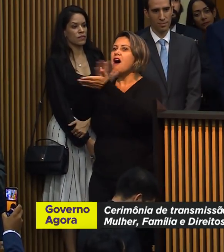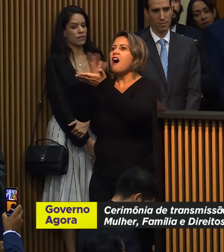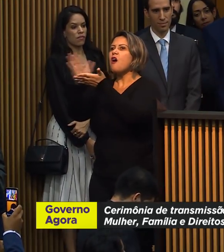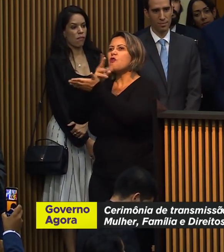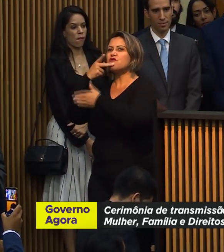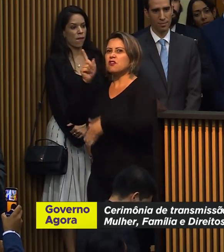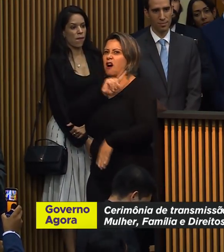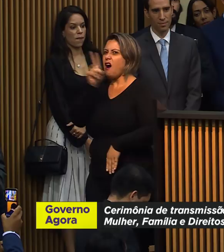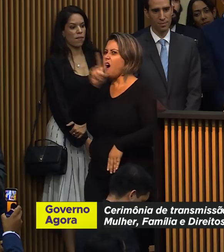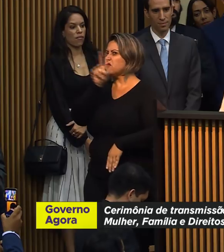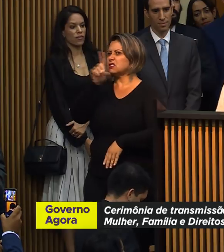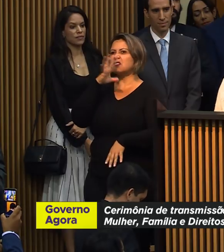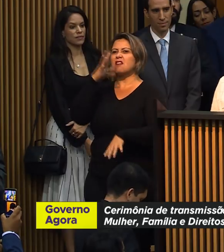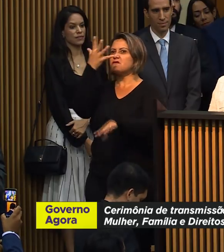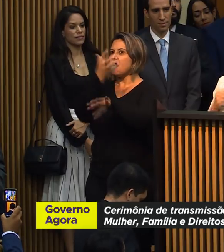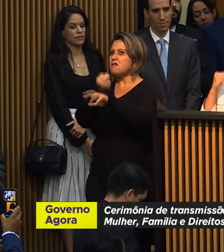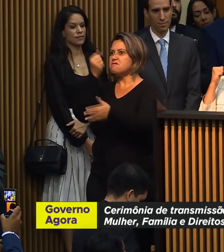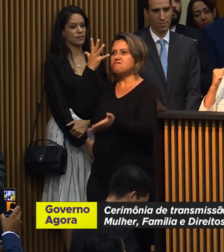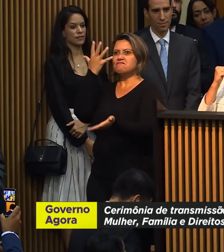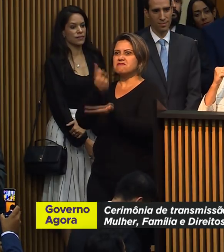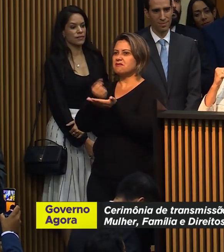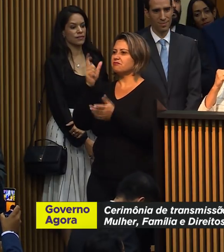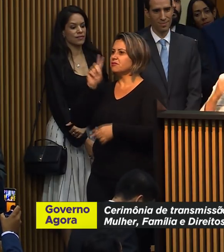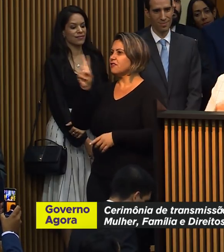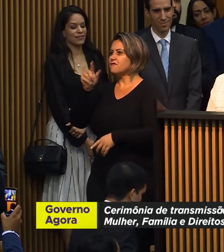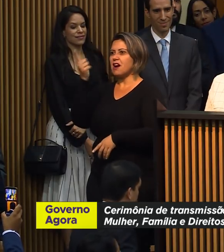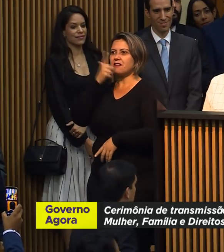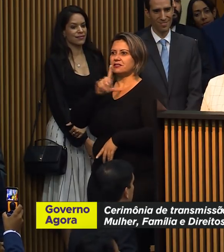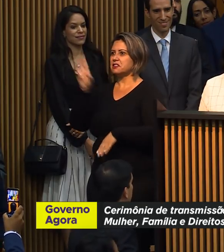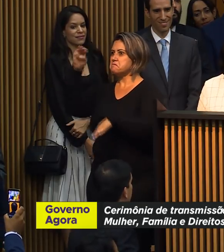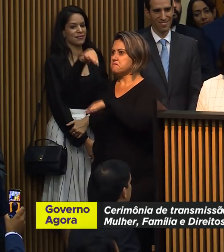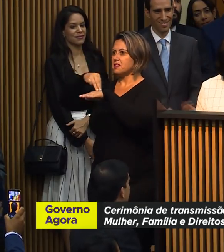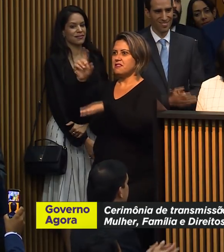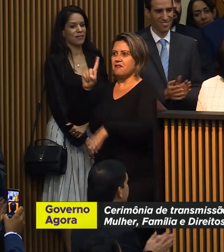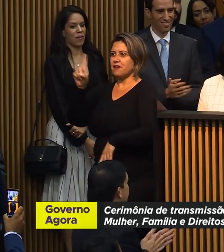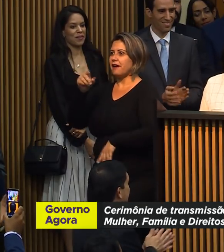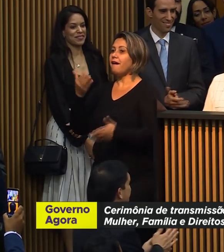posse ontem. Oh, consegui, yes!